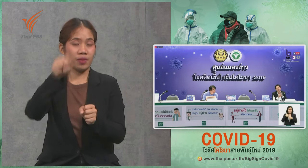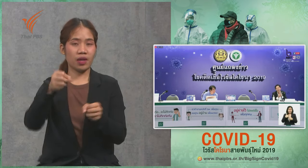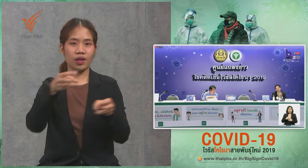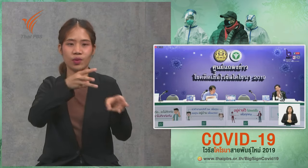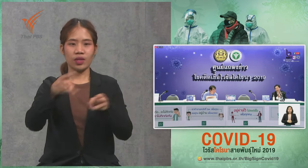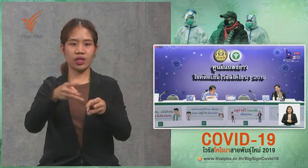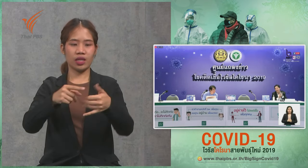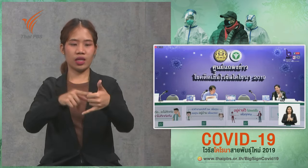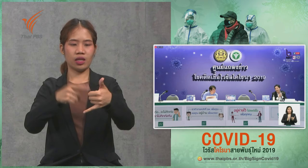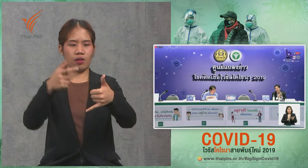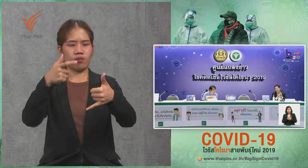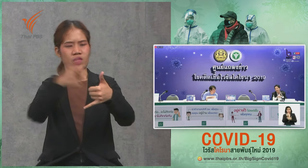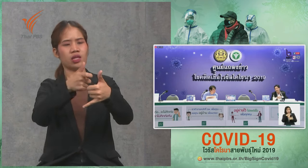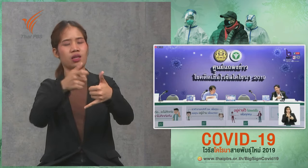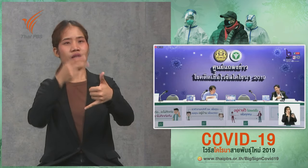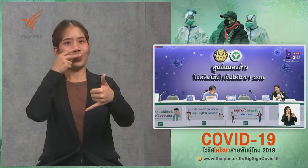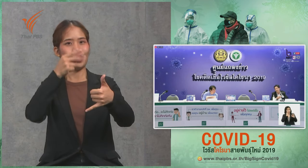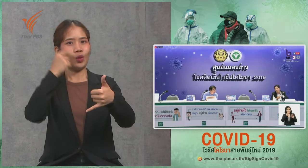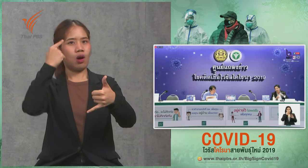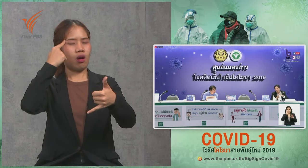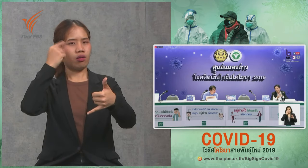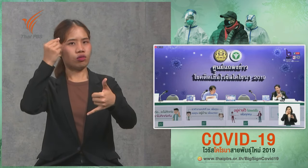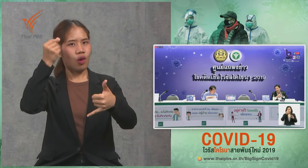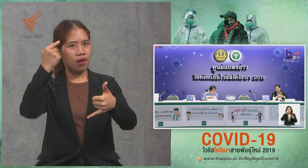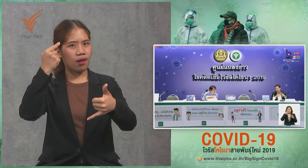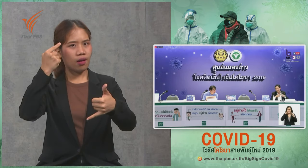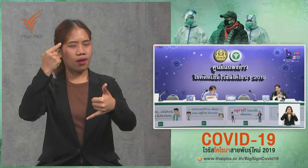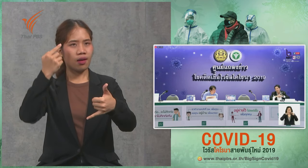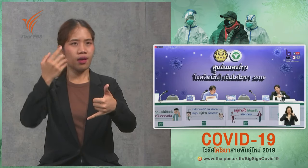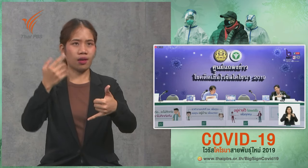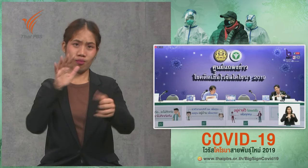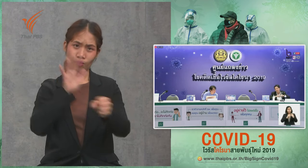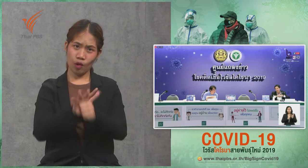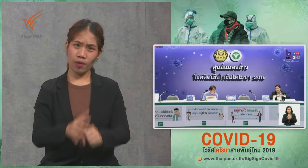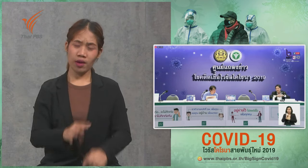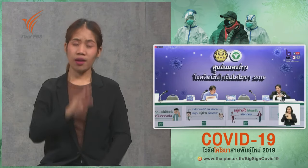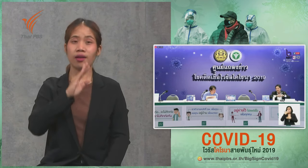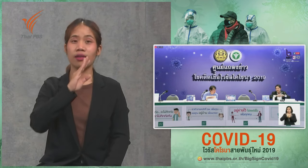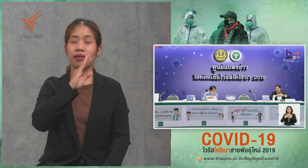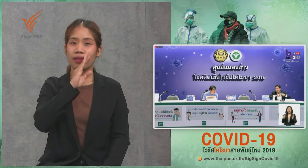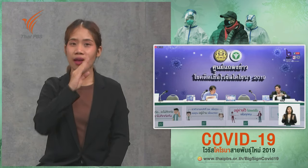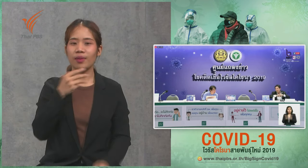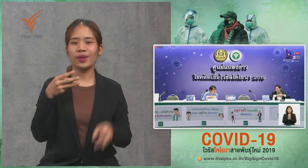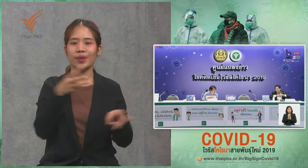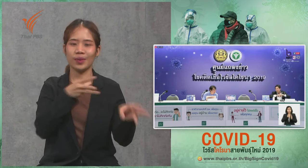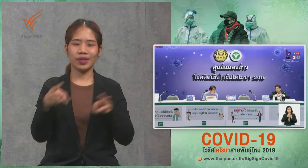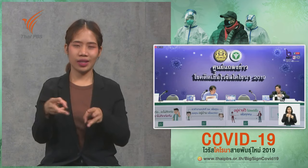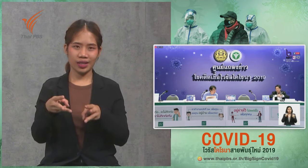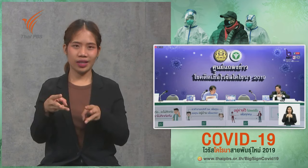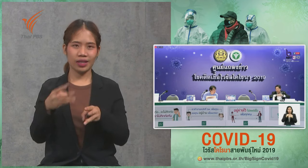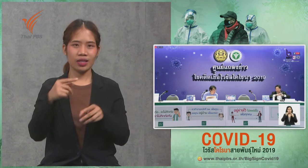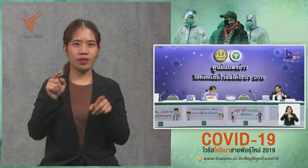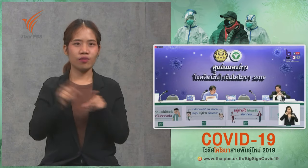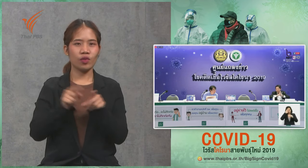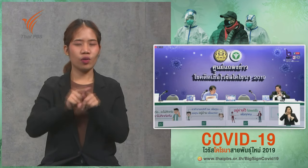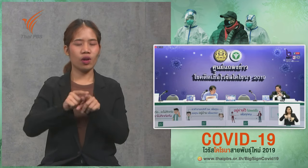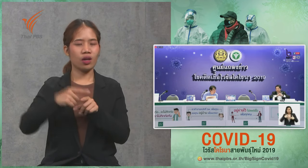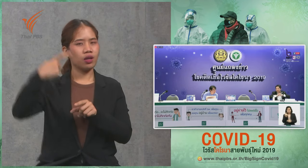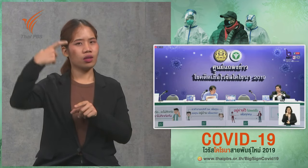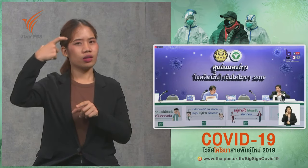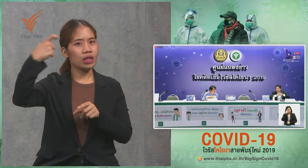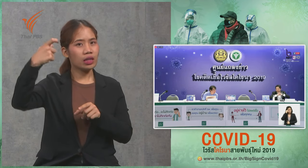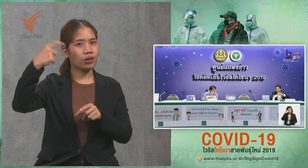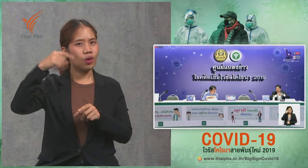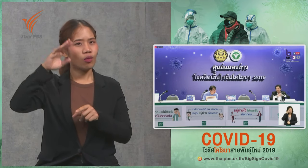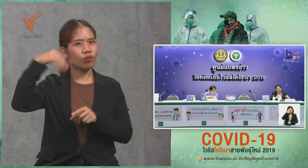ไข้มาโดยการไม่มีไข้หนูอยากสอบถามว่าในกรณีนี้ถ้าเกิดว่าเรามีมาตรการวัดไข้อย่างเดียวที่ไม่สามารถระบุได้ว่